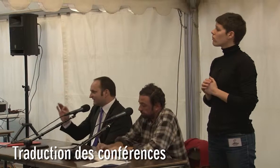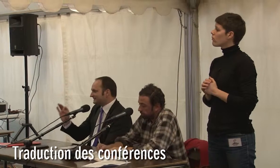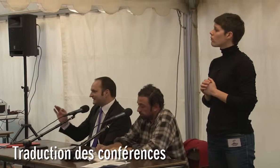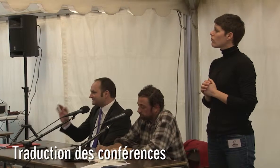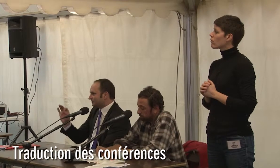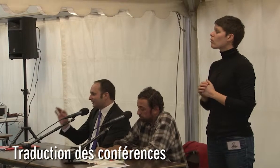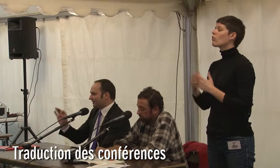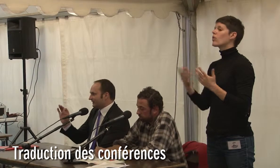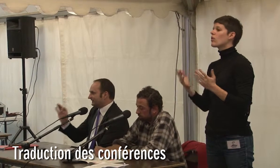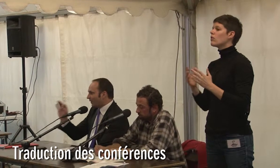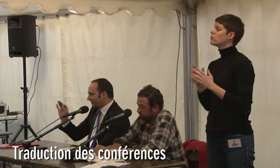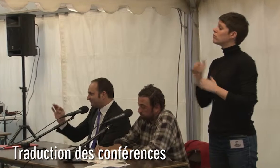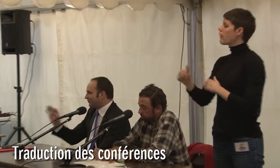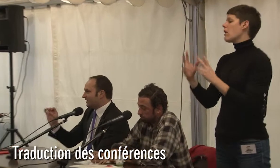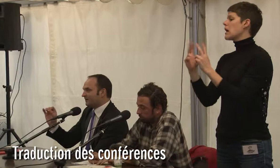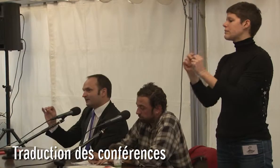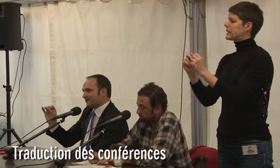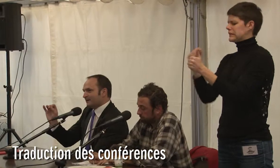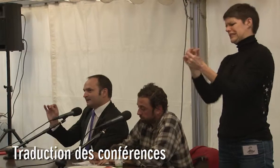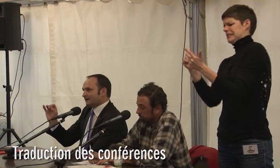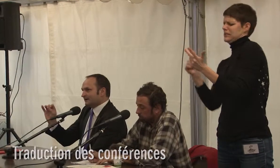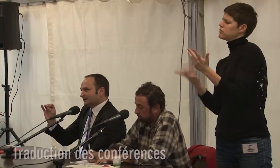Avant de regarder quels sont les 3 ou 4 points